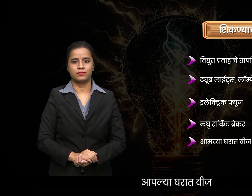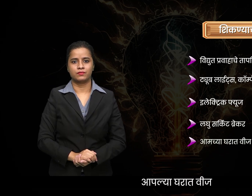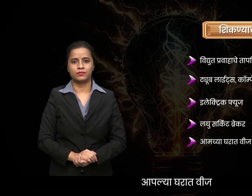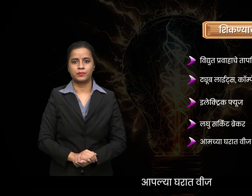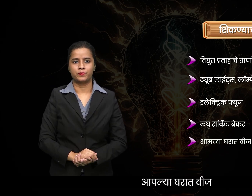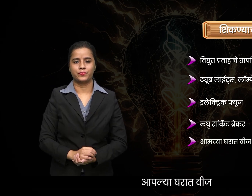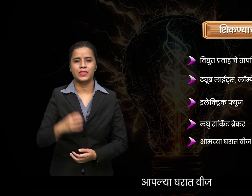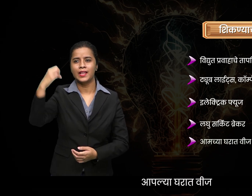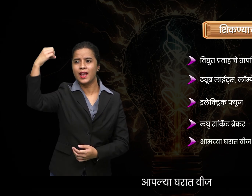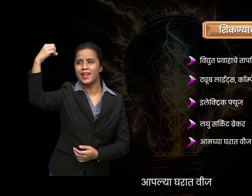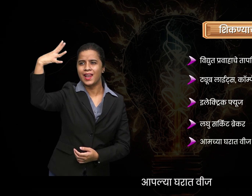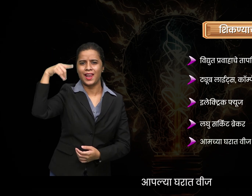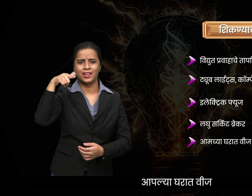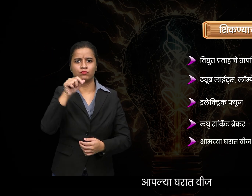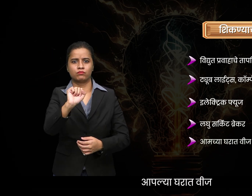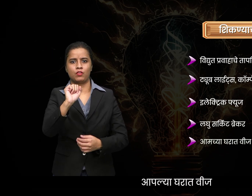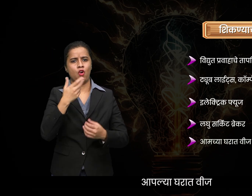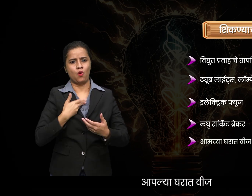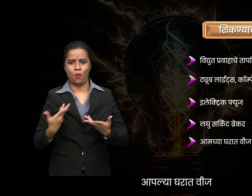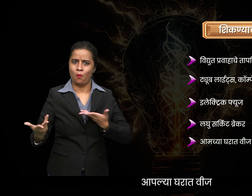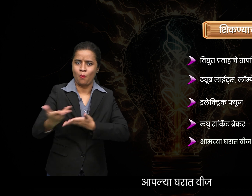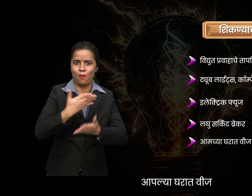आपल्या घरात वीज.